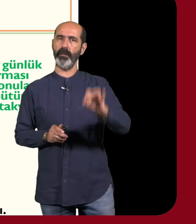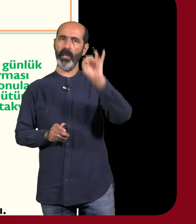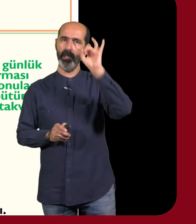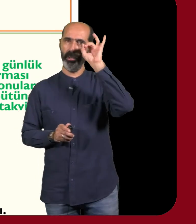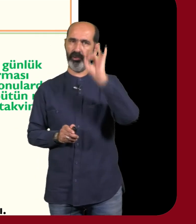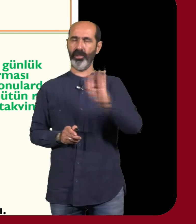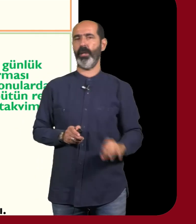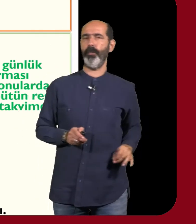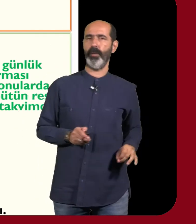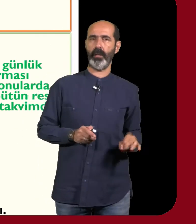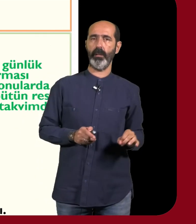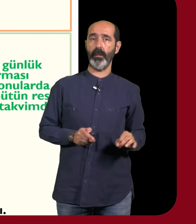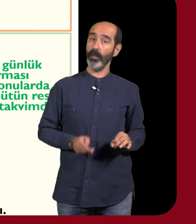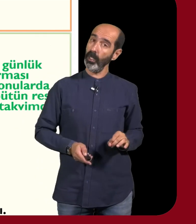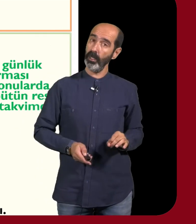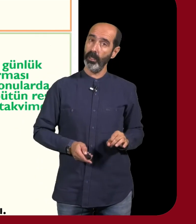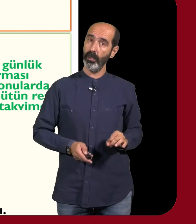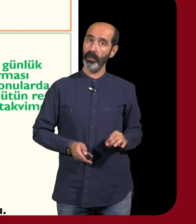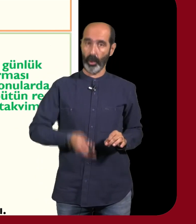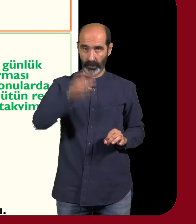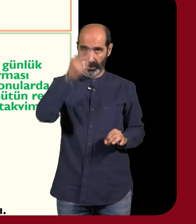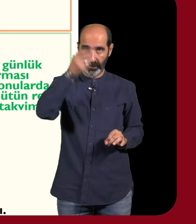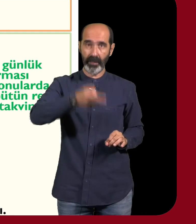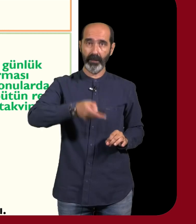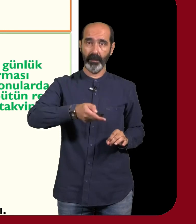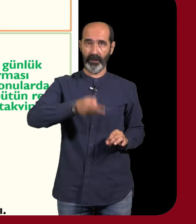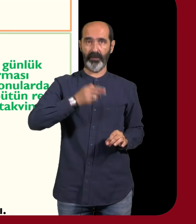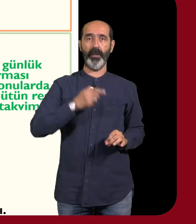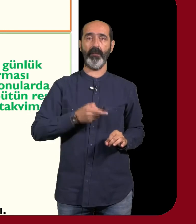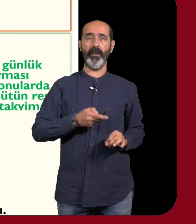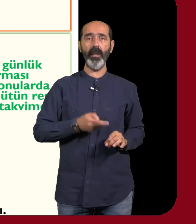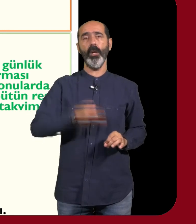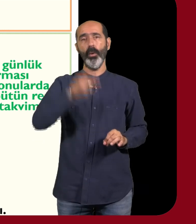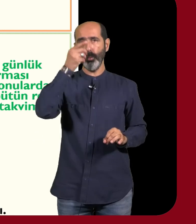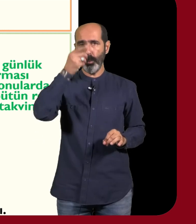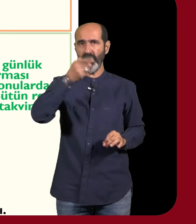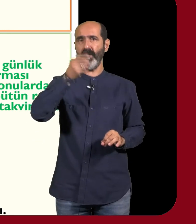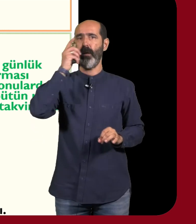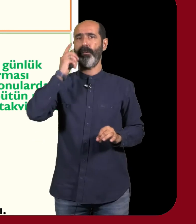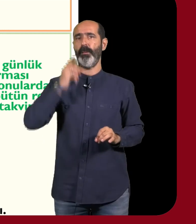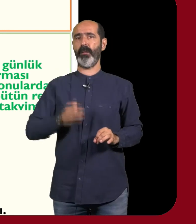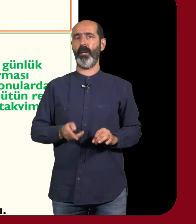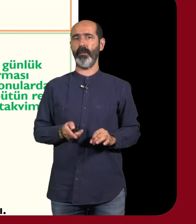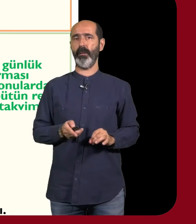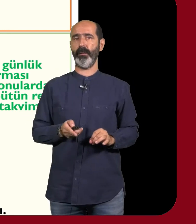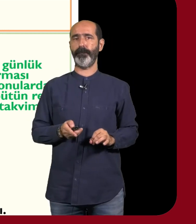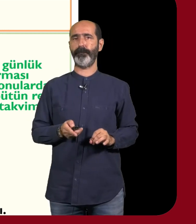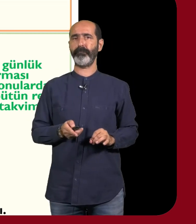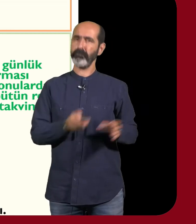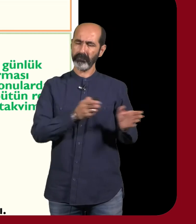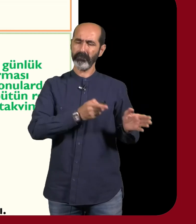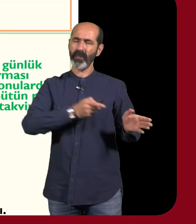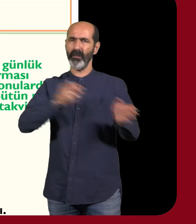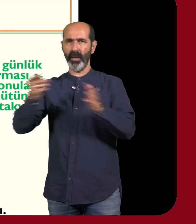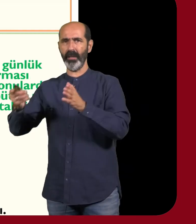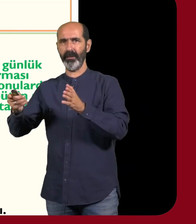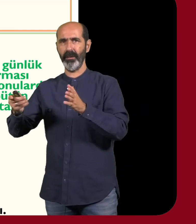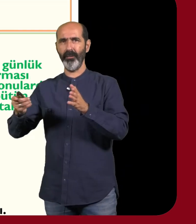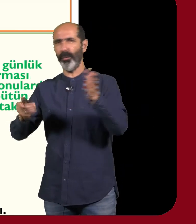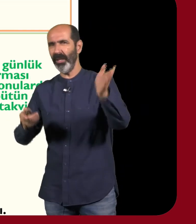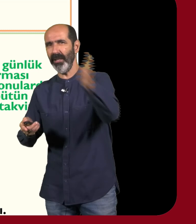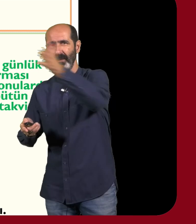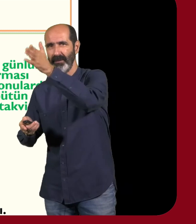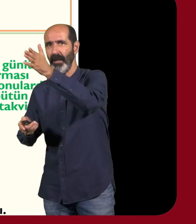1926 Hicri takvimde kaldırıldı Normalde resmiyette Rumi takvimde kaldırdık